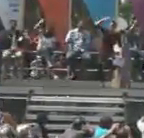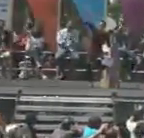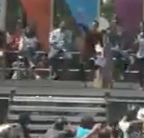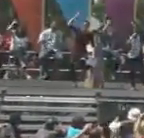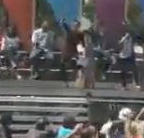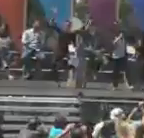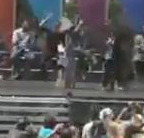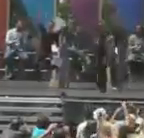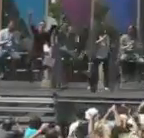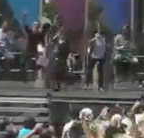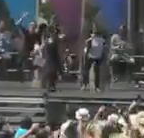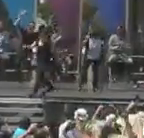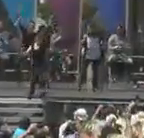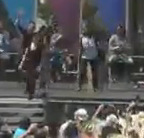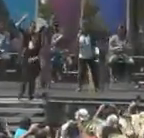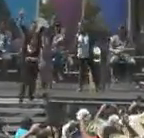Bueno,